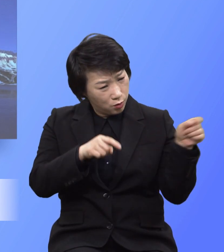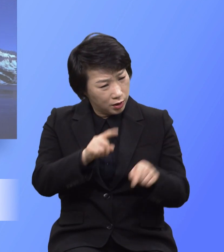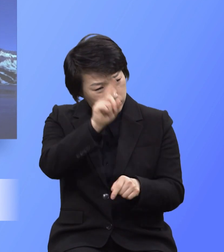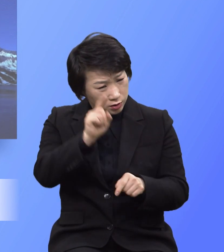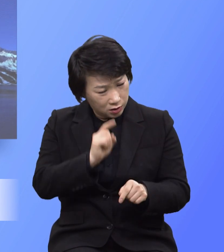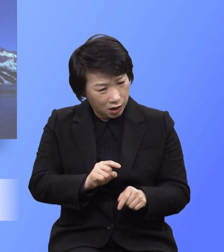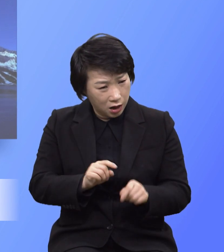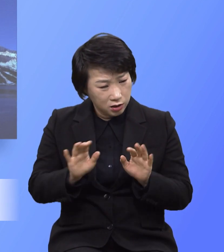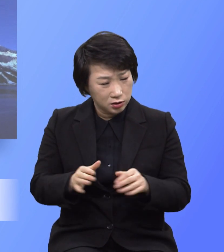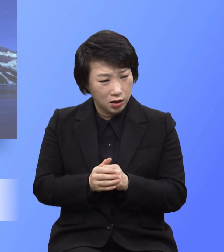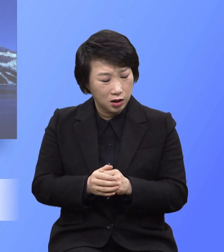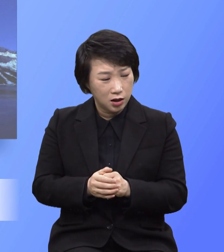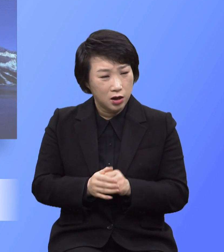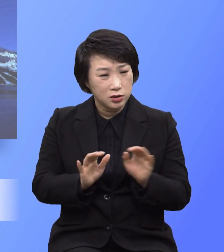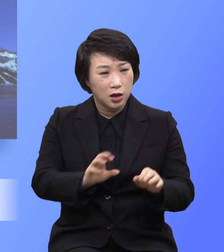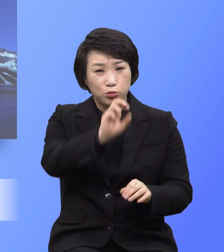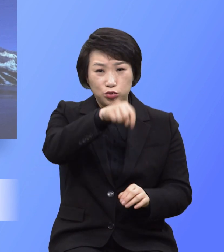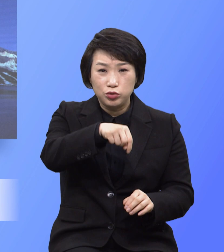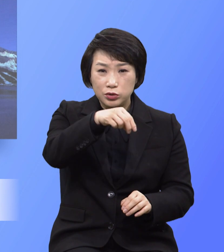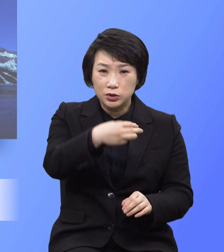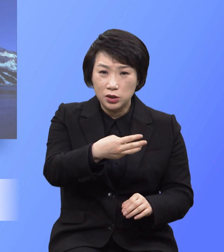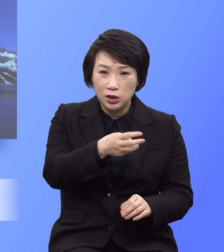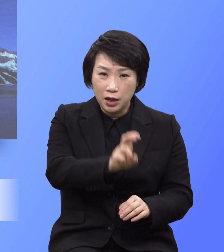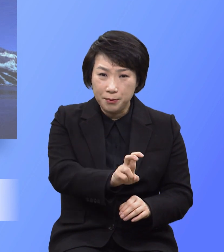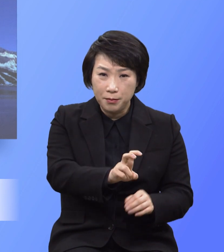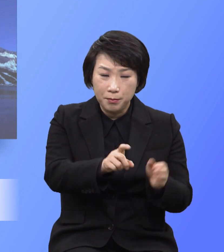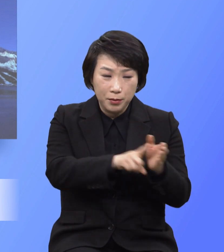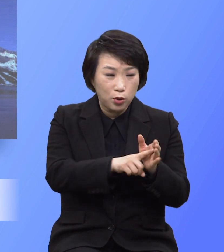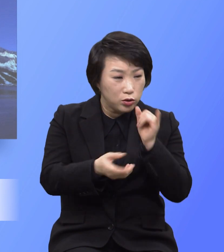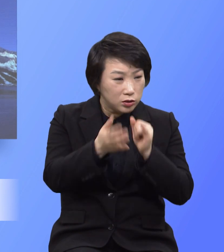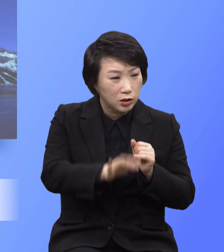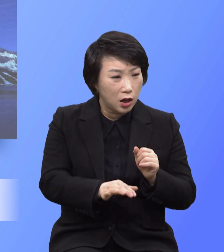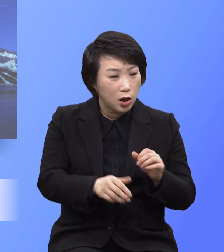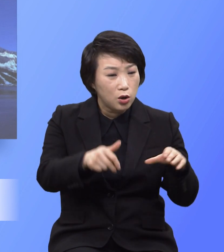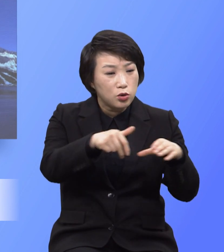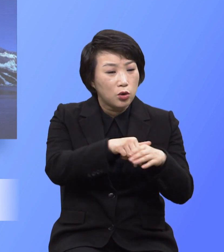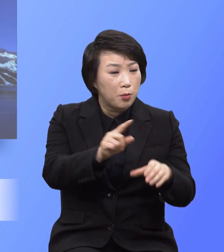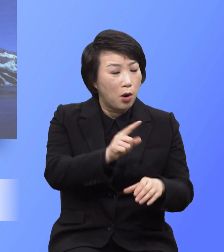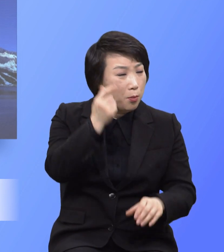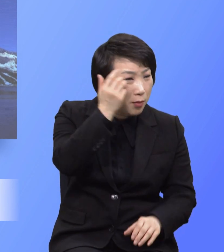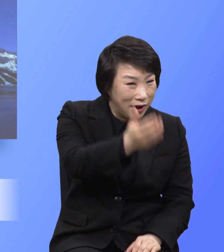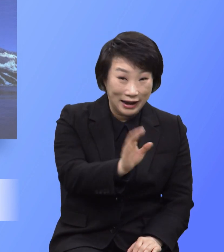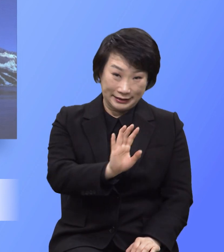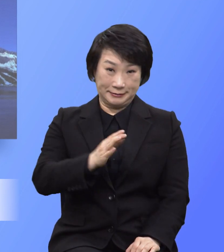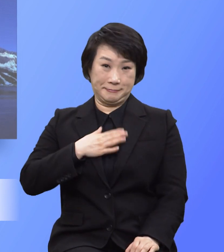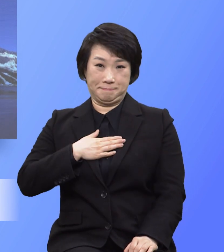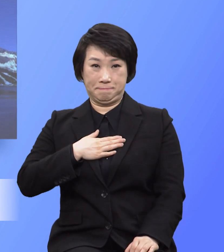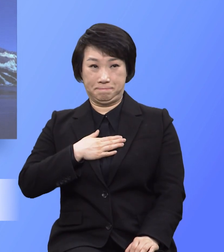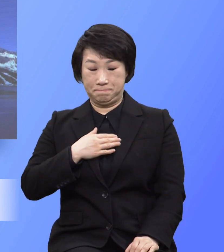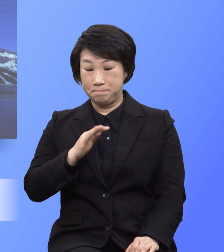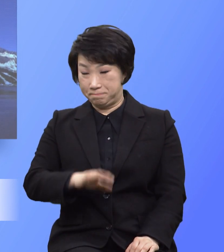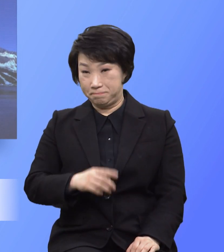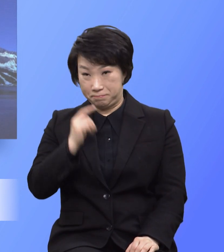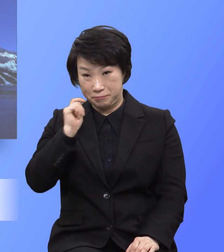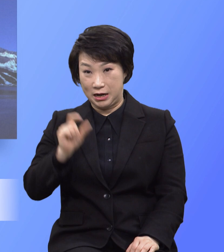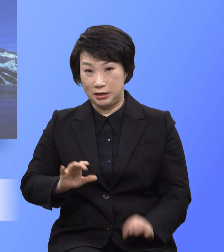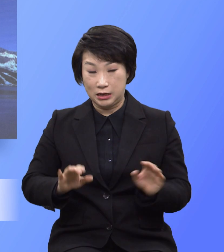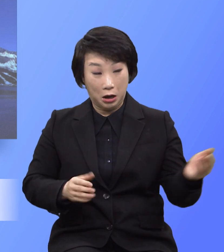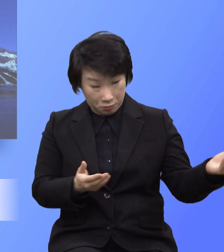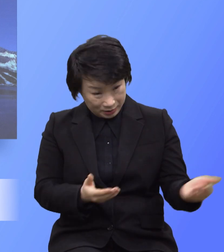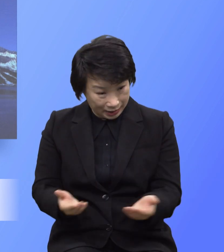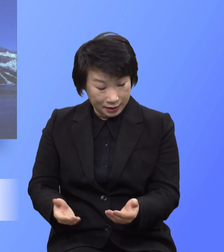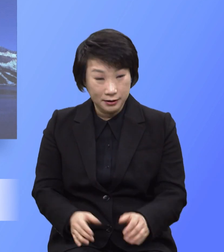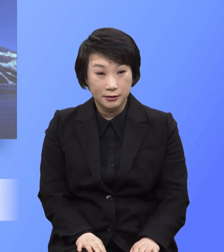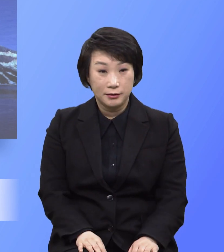이 집회를 참석했을까? 그래도 당신의 종교가 뭐냐고 묻지 않았어요. 그리고서 앞으로 나오라고